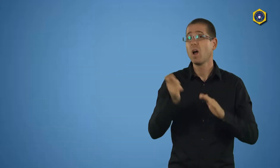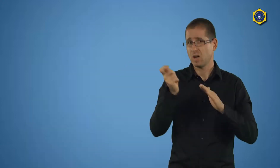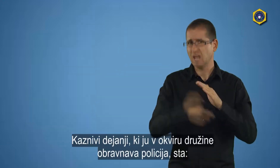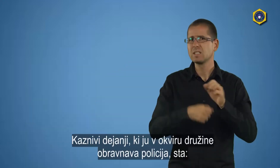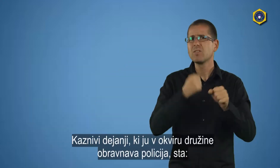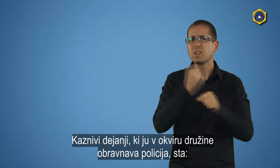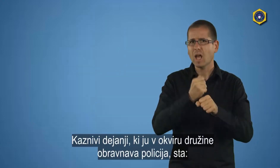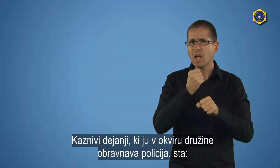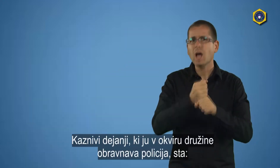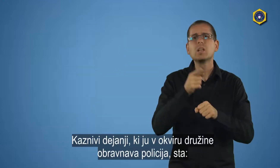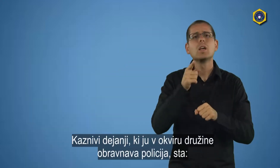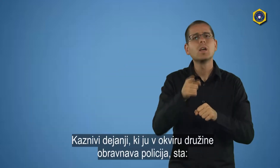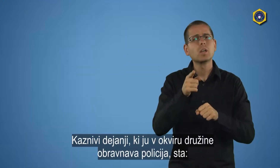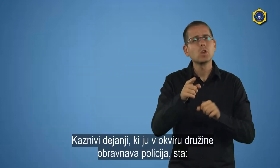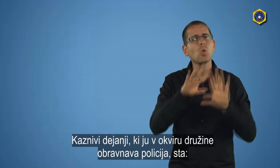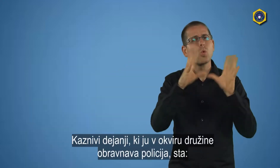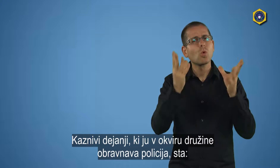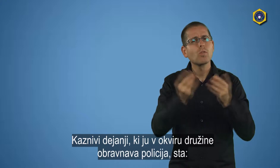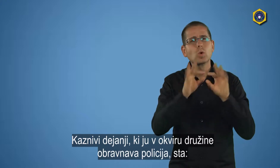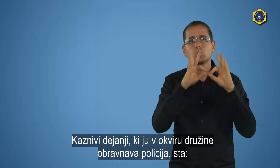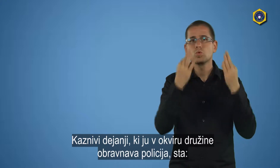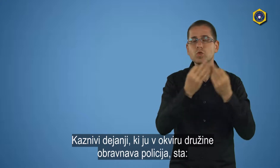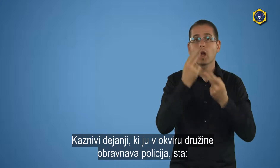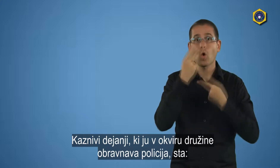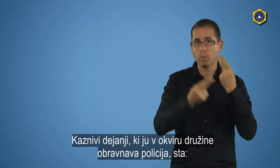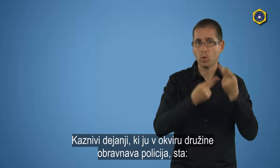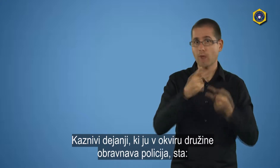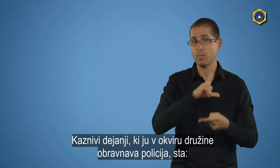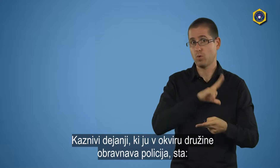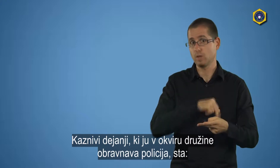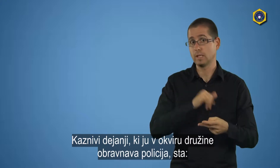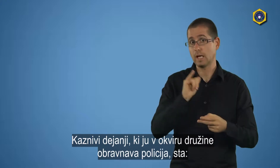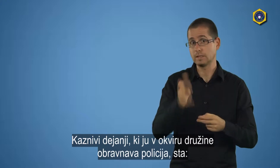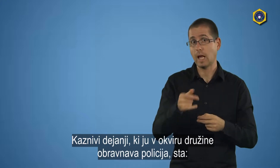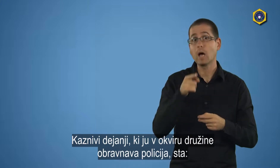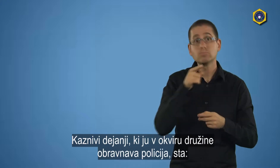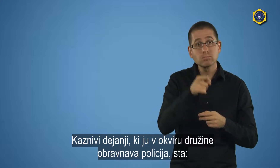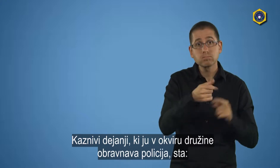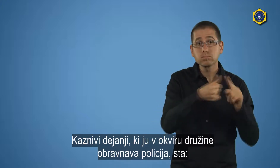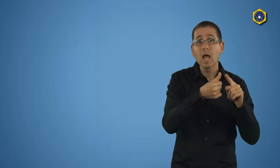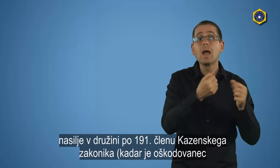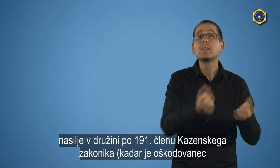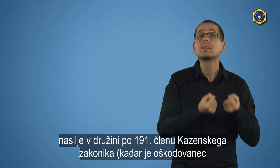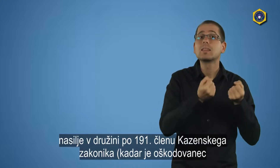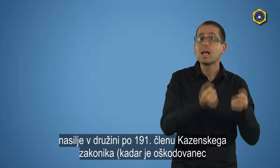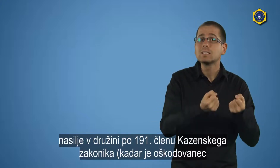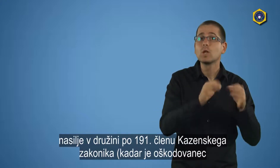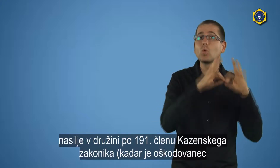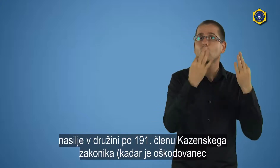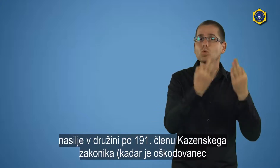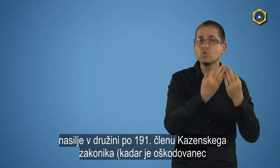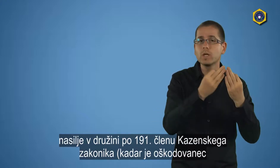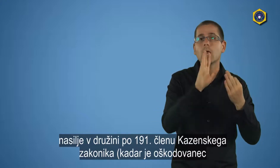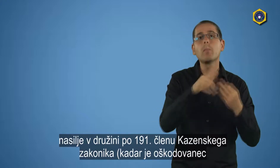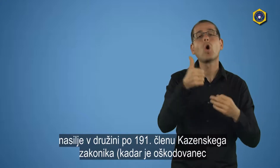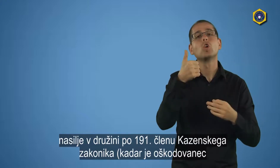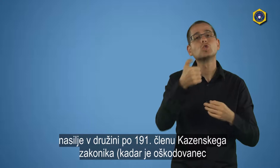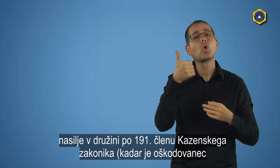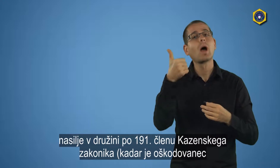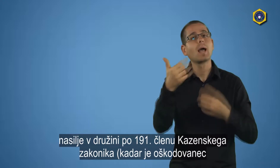Kaznivi dejanji, ki ju v okviru družine obravnava policija, sta nasilje v družini po 191.